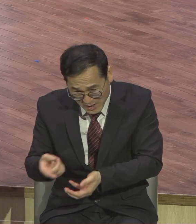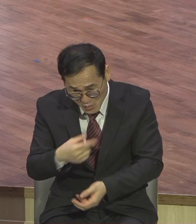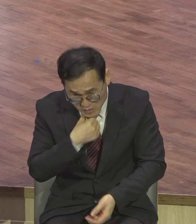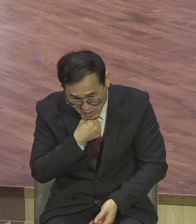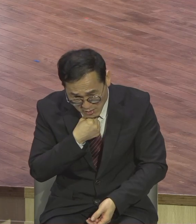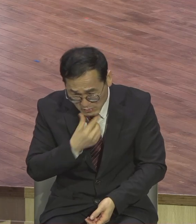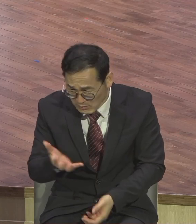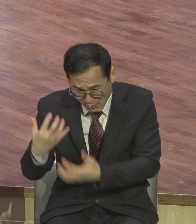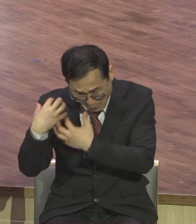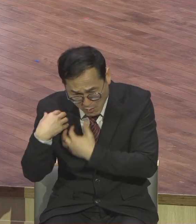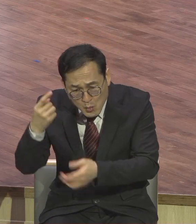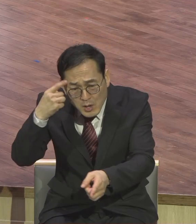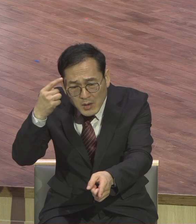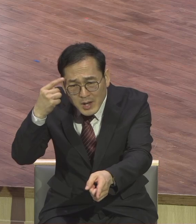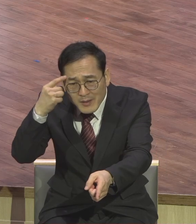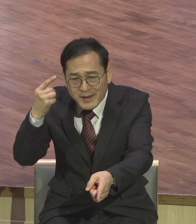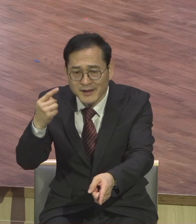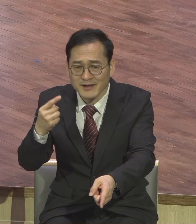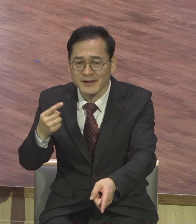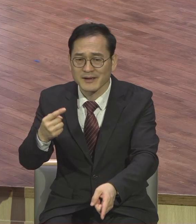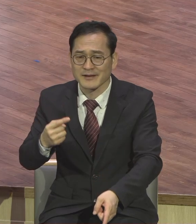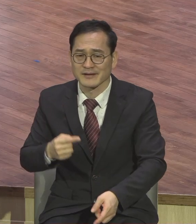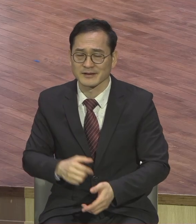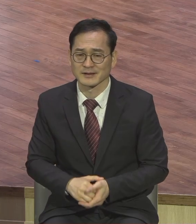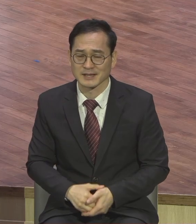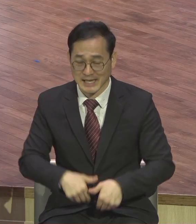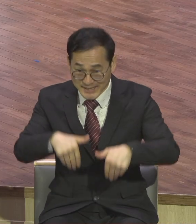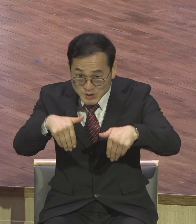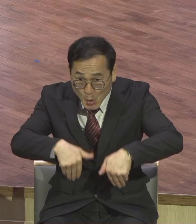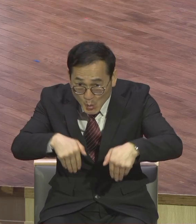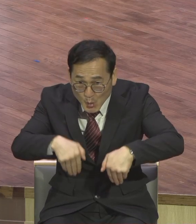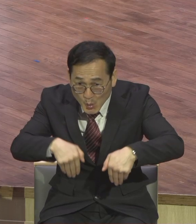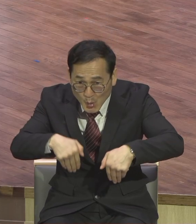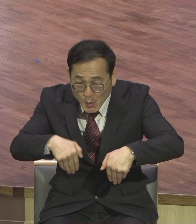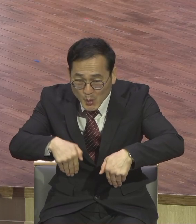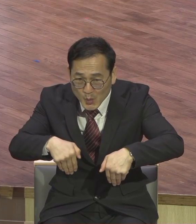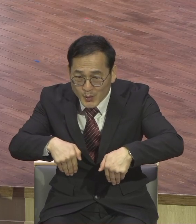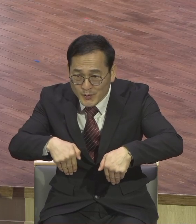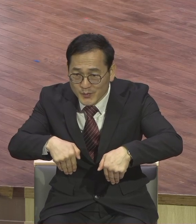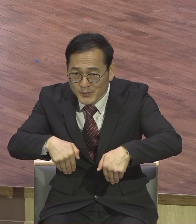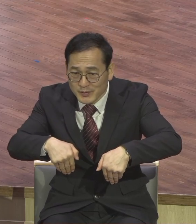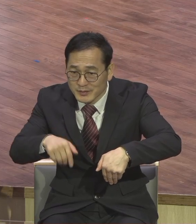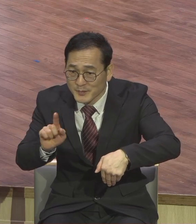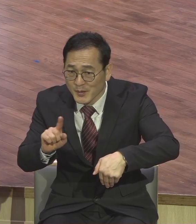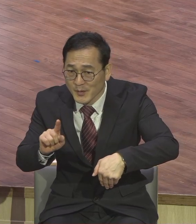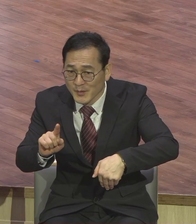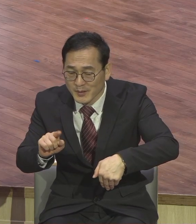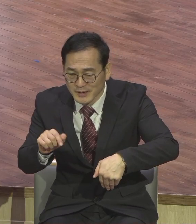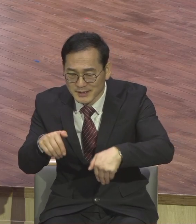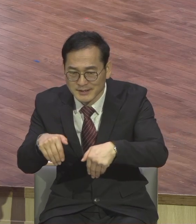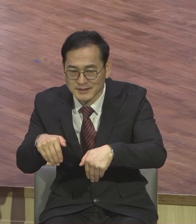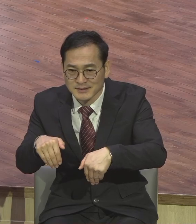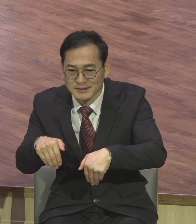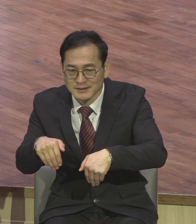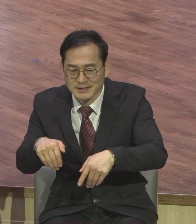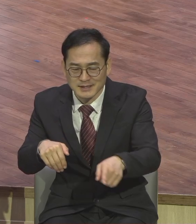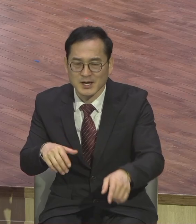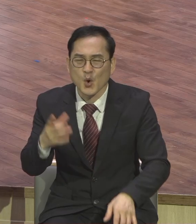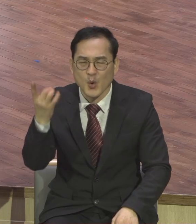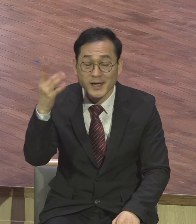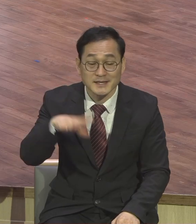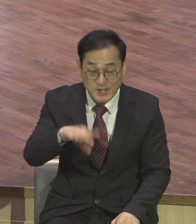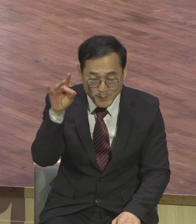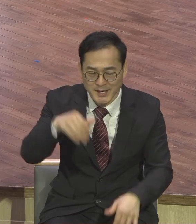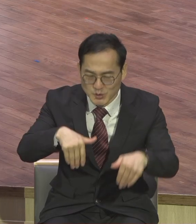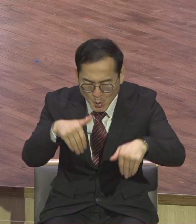말씀 잘 이해해야 됩니다. 여기서 종노릇 하라 이 말은 이 복음적 원리스를 이루라